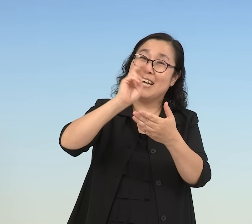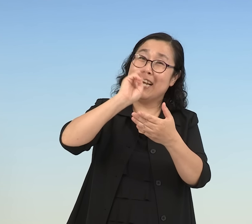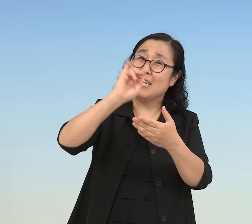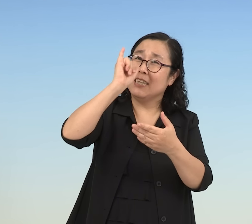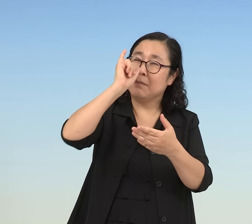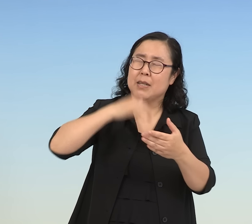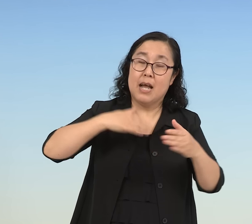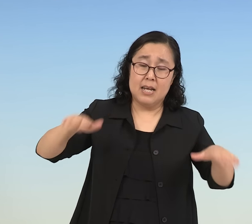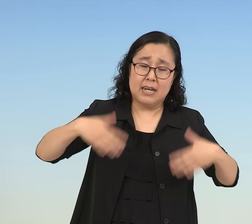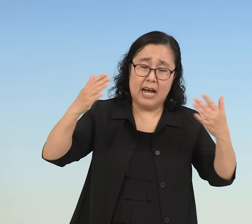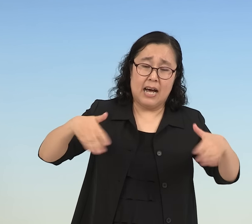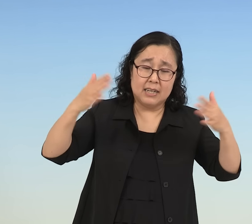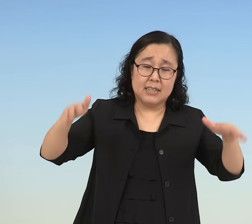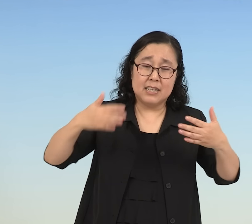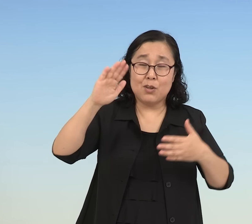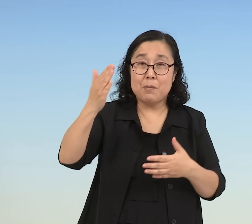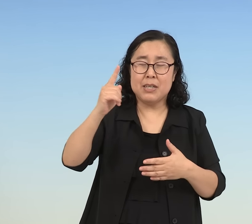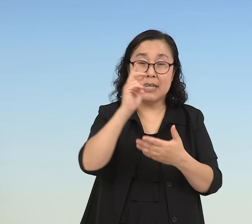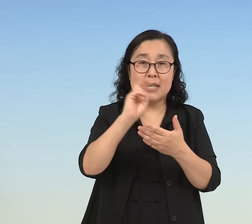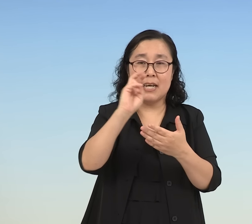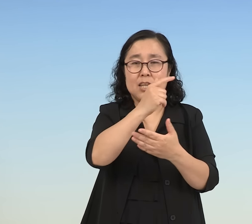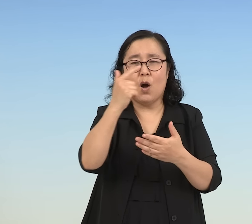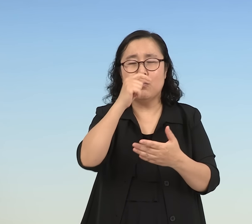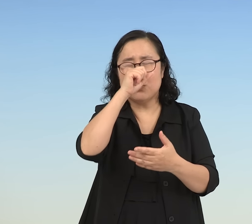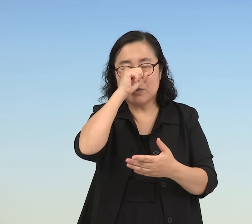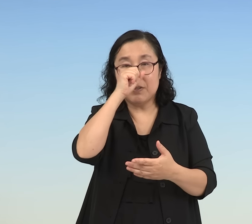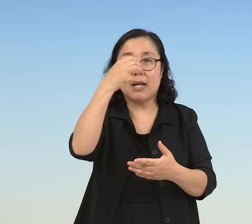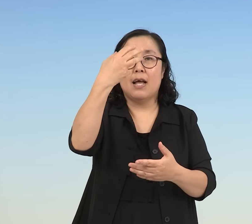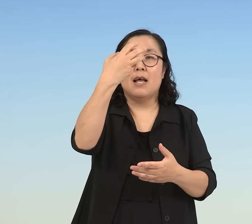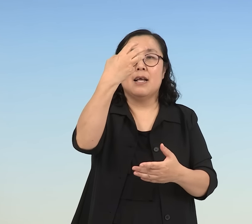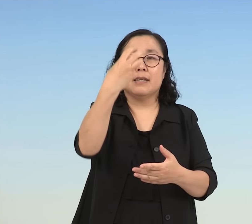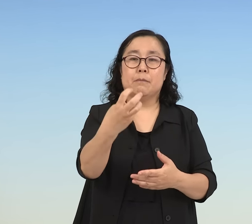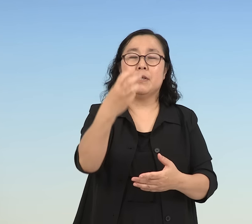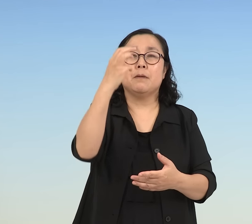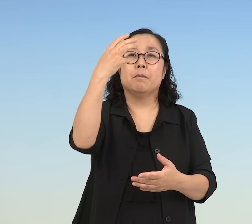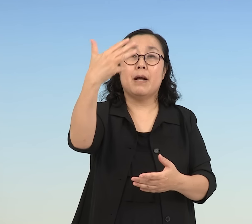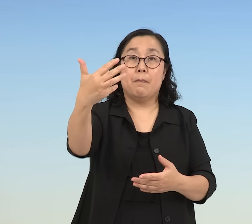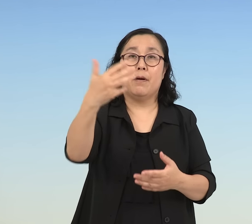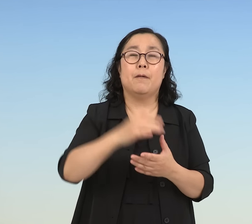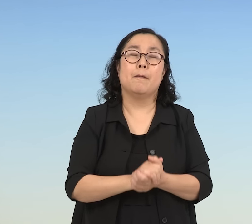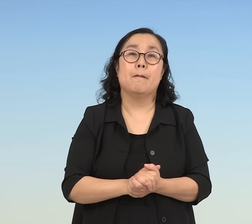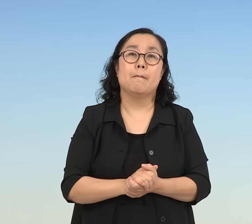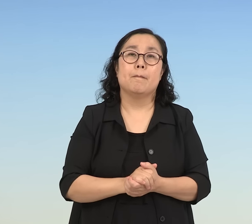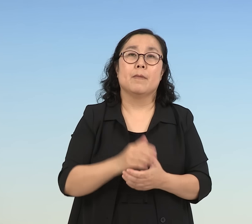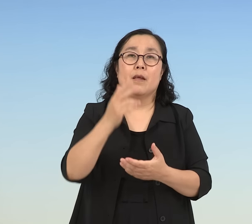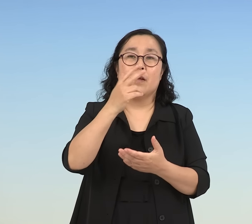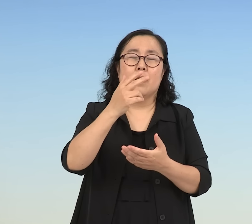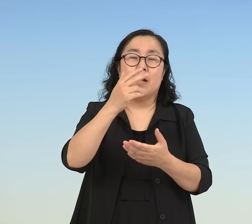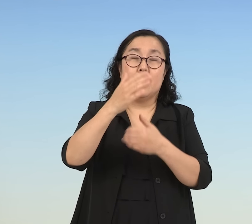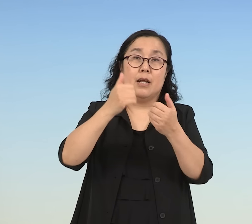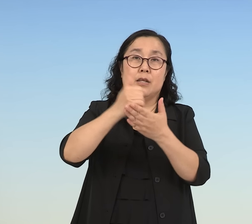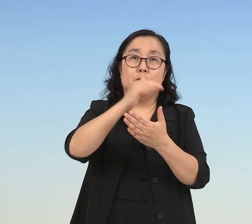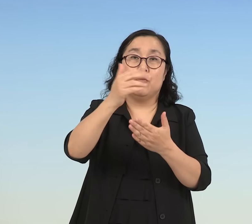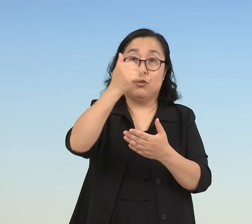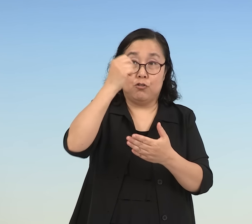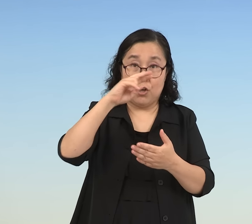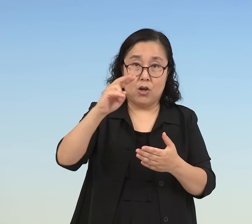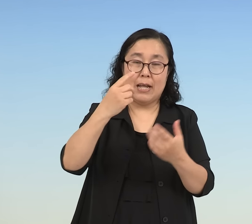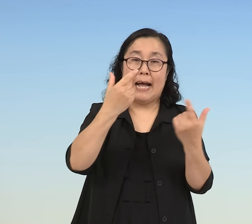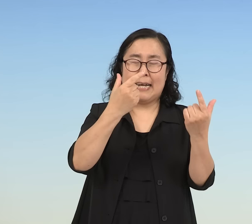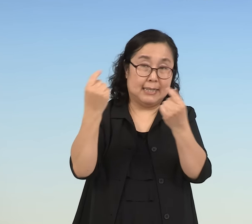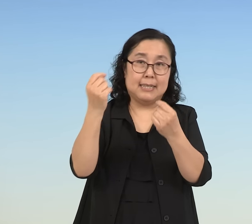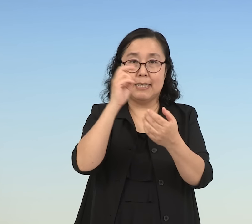되면 이 찬양이 참 좋습니다. 38번입니다. 여호와 우리 주여 주의 이름이 온 땅에 어찌 그리